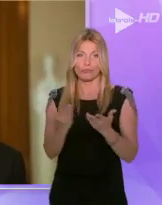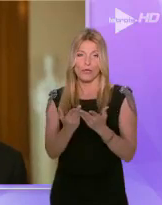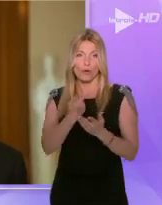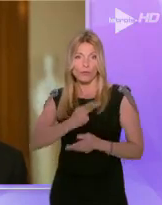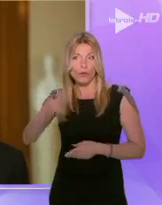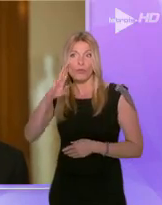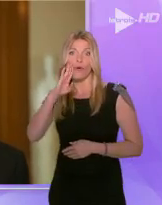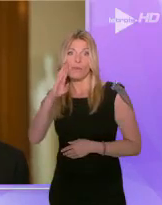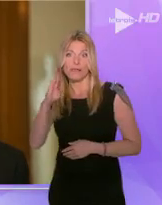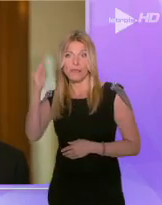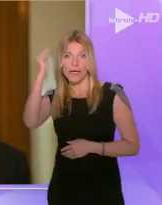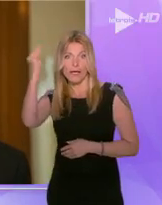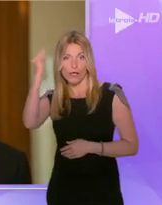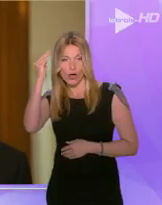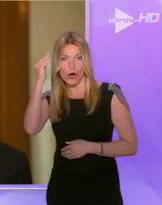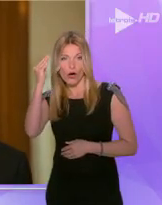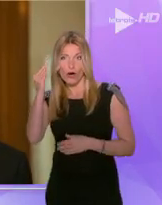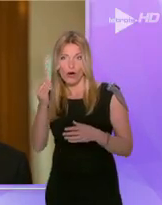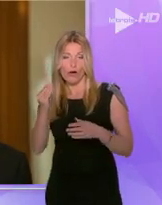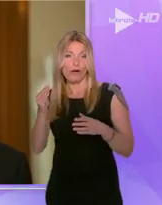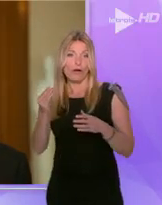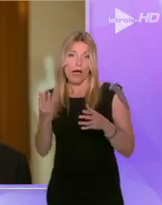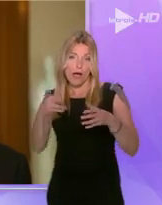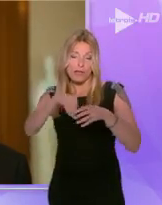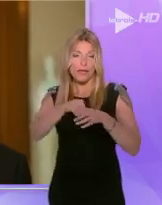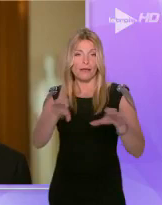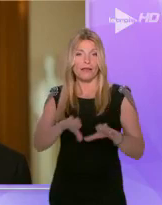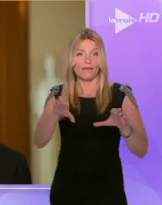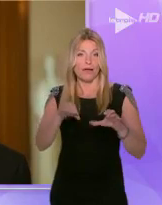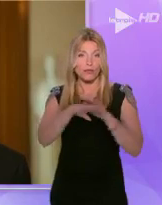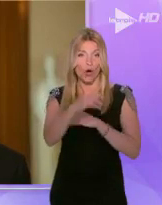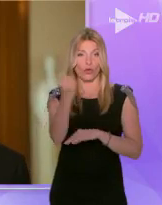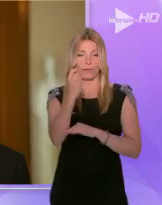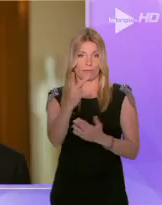en Belgique intègrent le travail en entreprise dans leur programme.